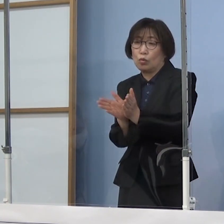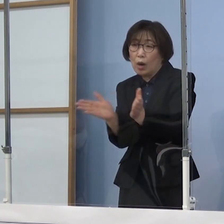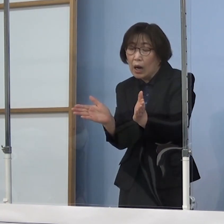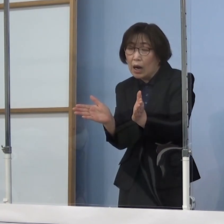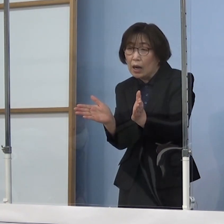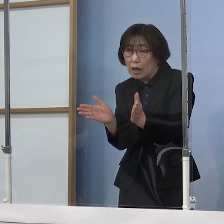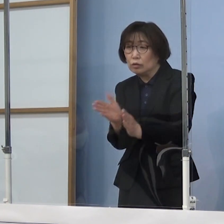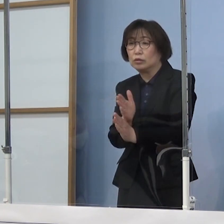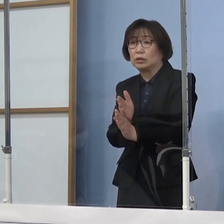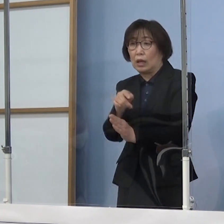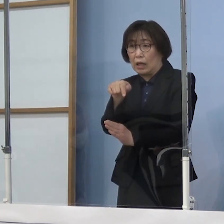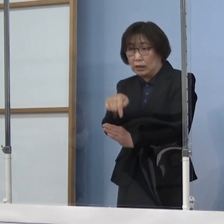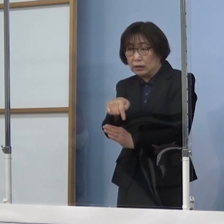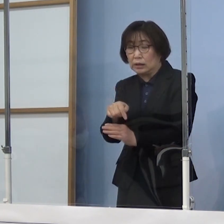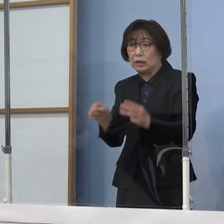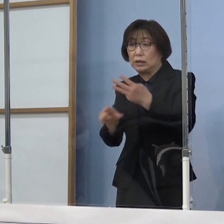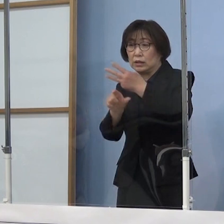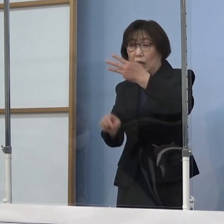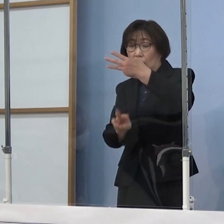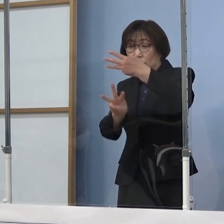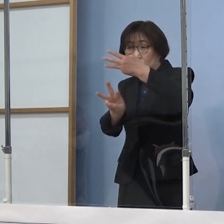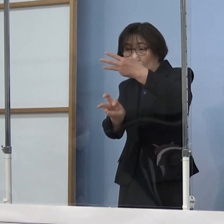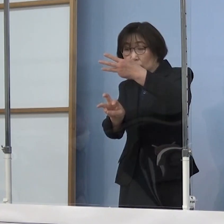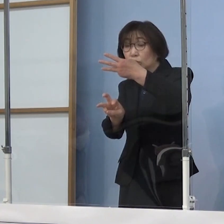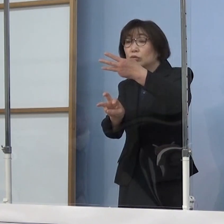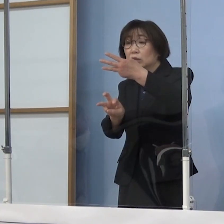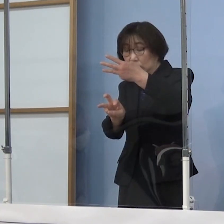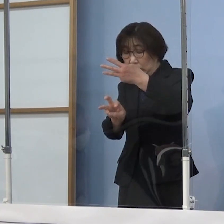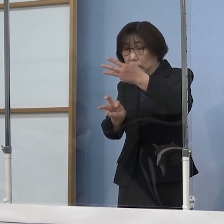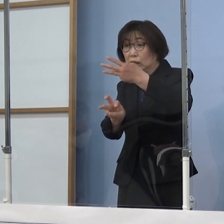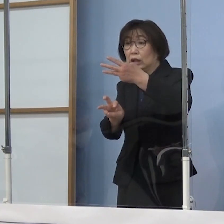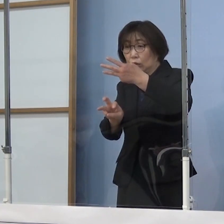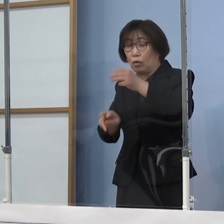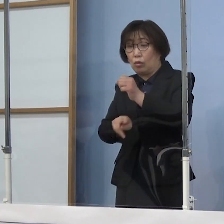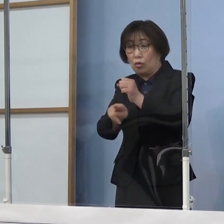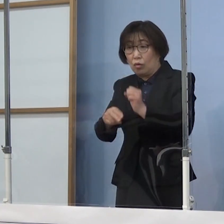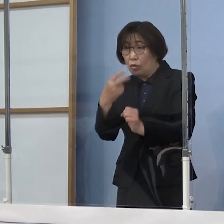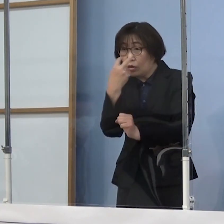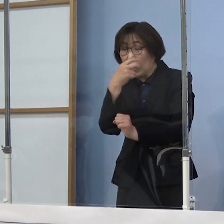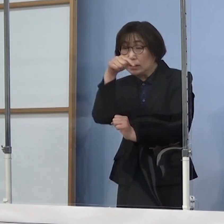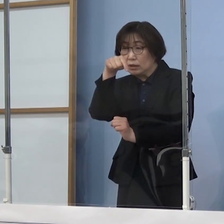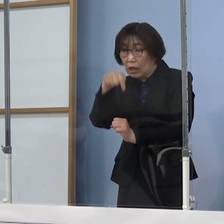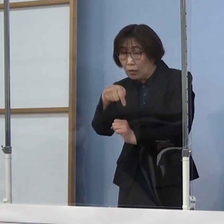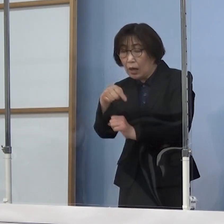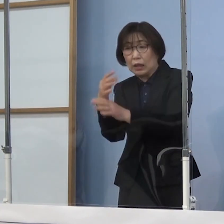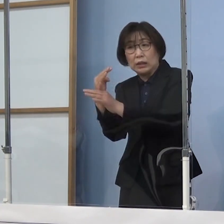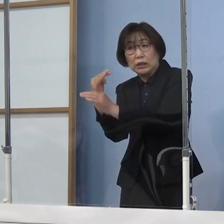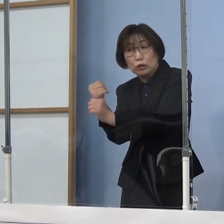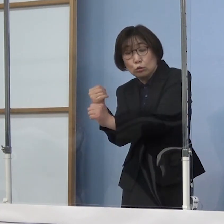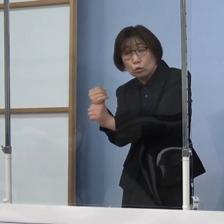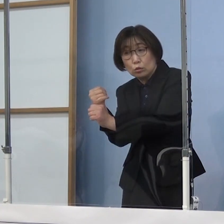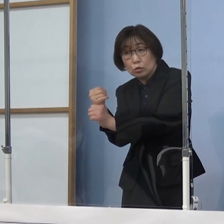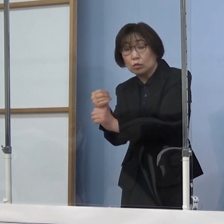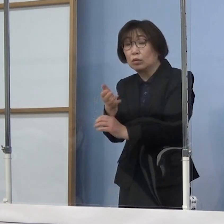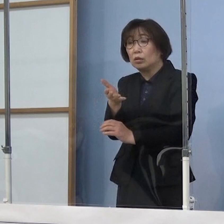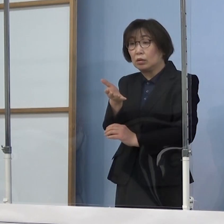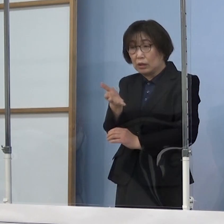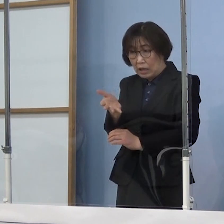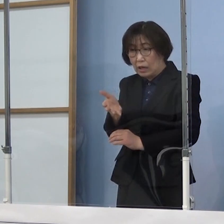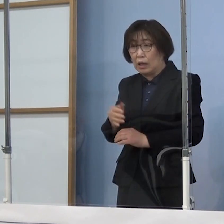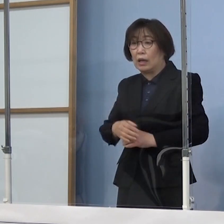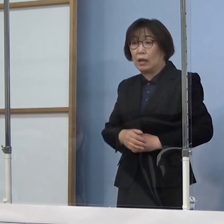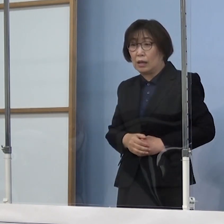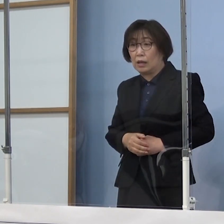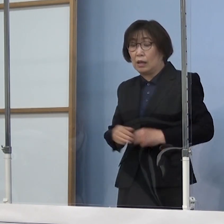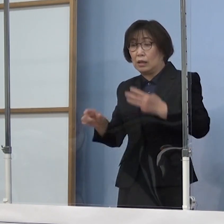もこの3月30日の検体検査というのは一体いつの検体だったのかというと、